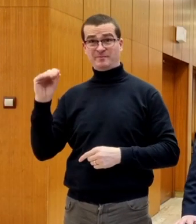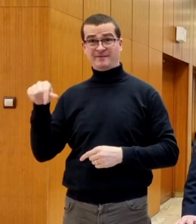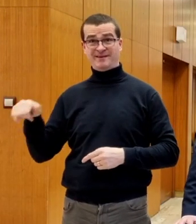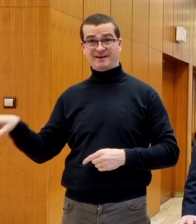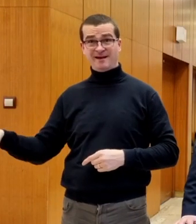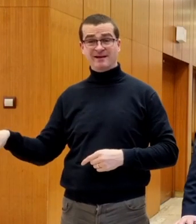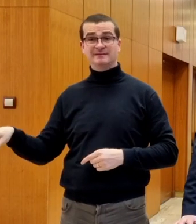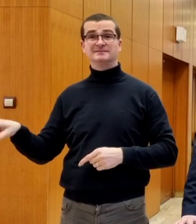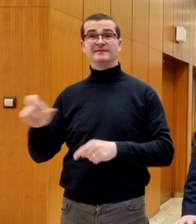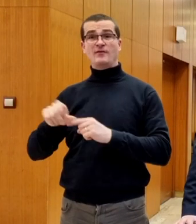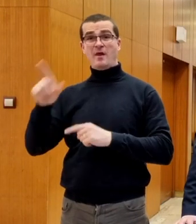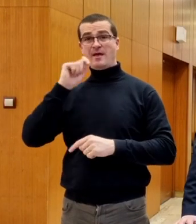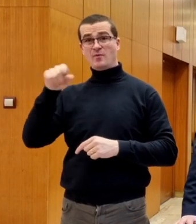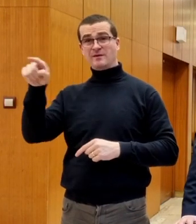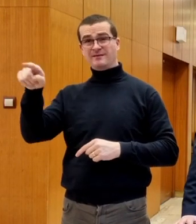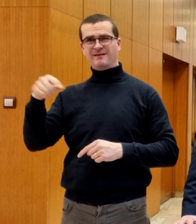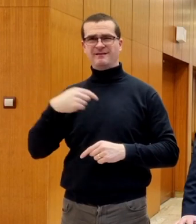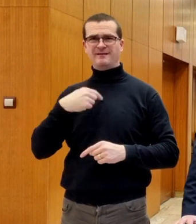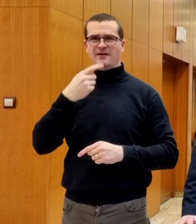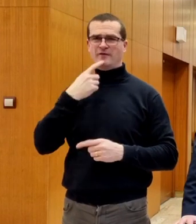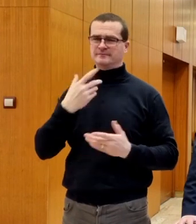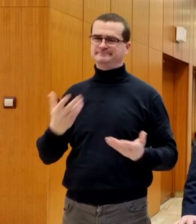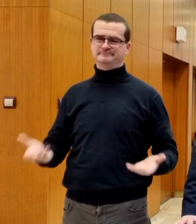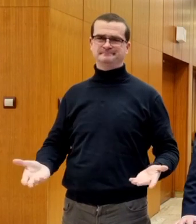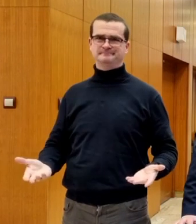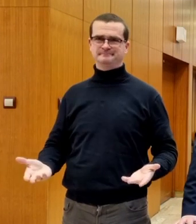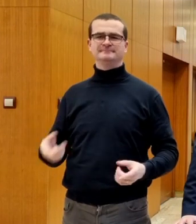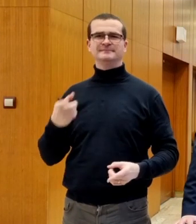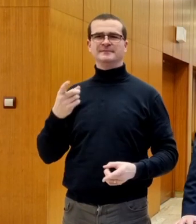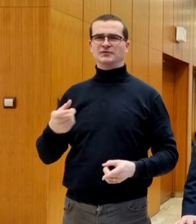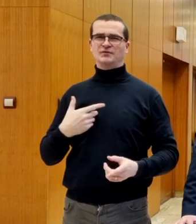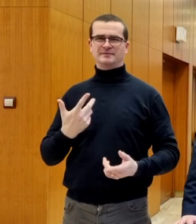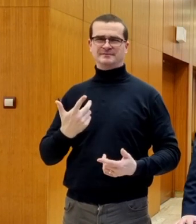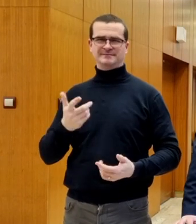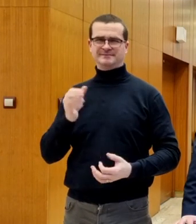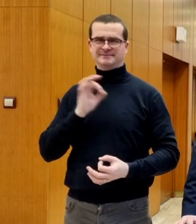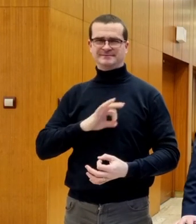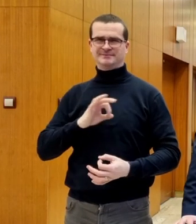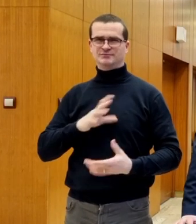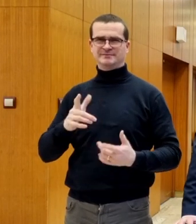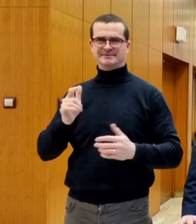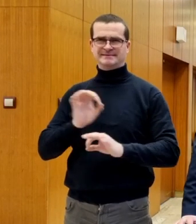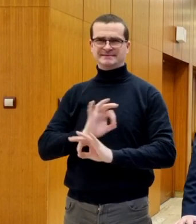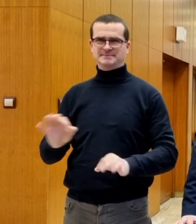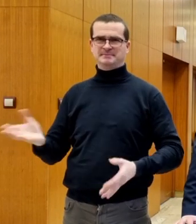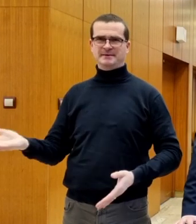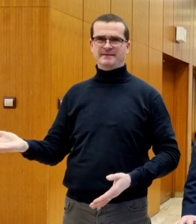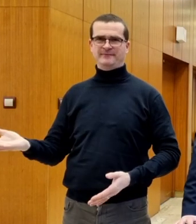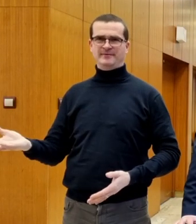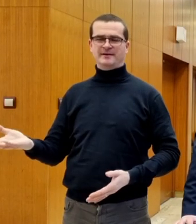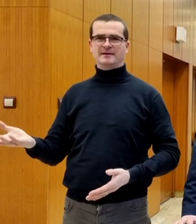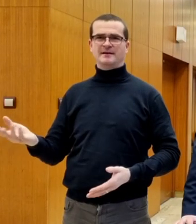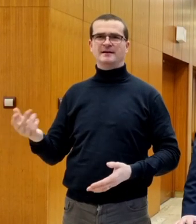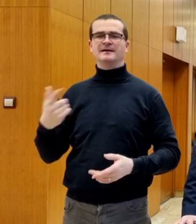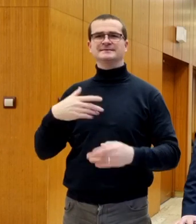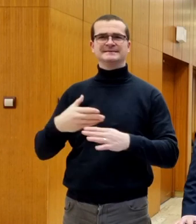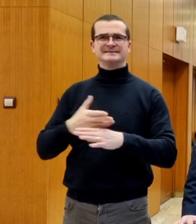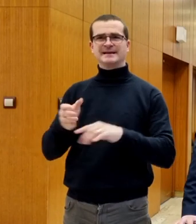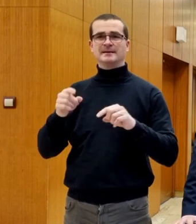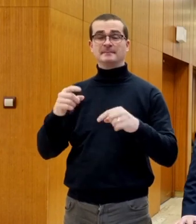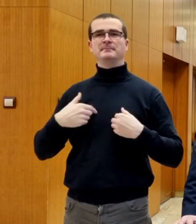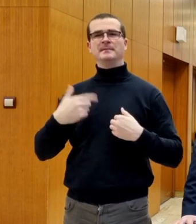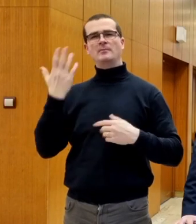na úkor Ukrajiny, tak to považujem za veľmi nemiestne a nekorektné. Práve aj cez prízmu toho, ako sme